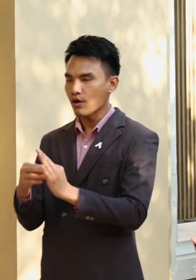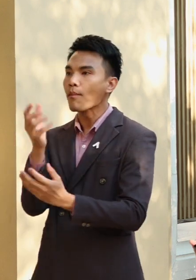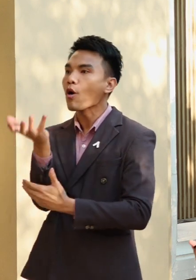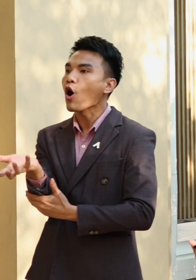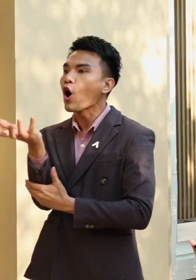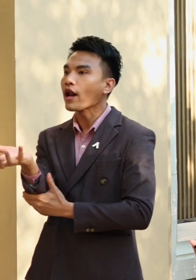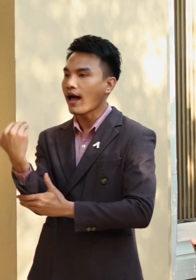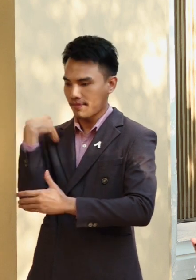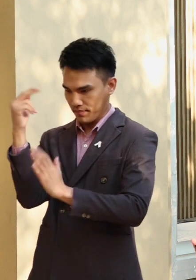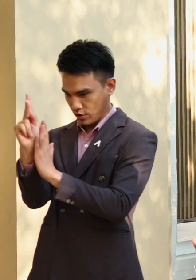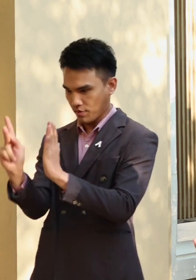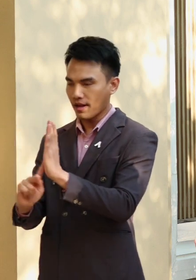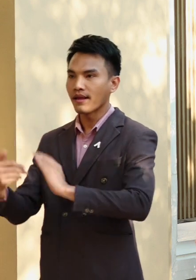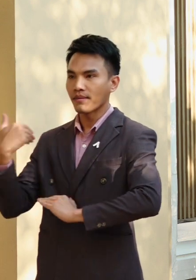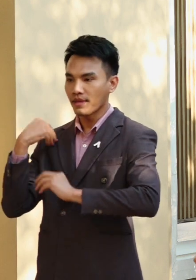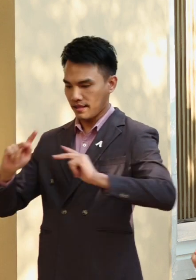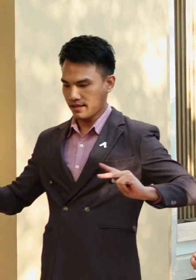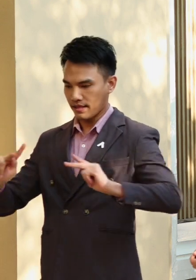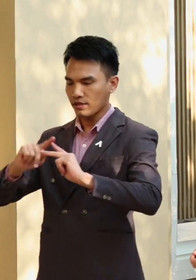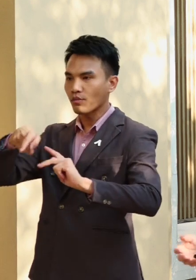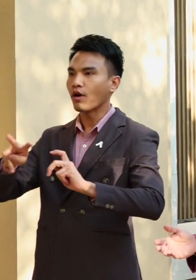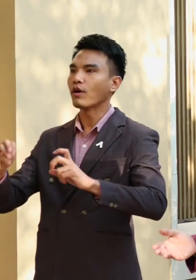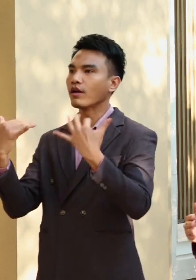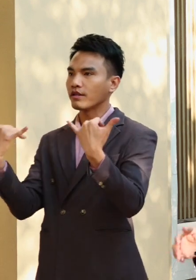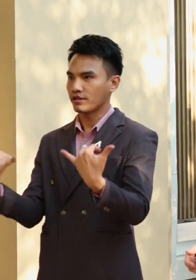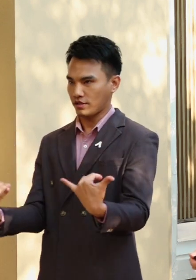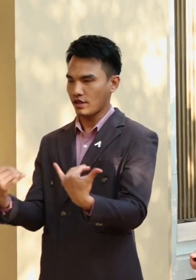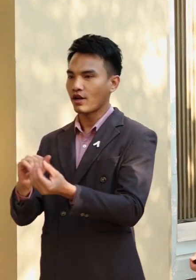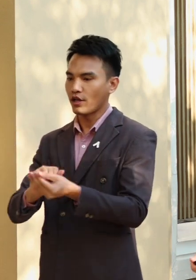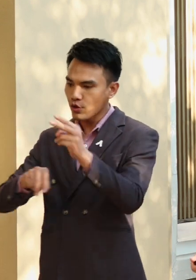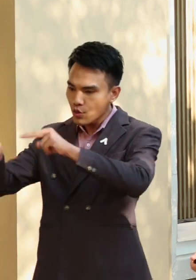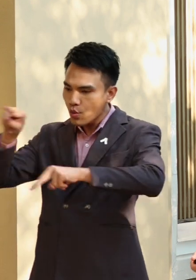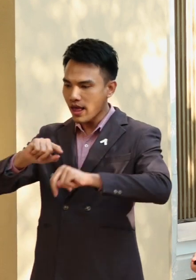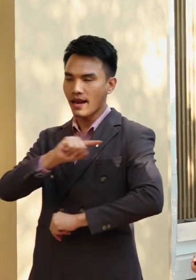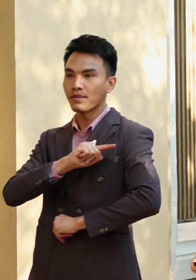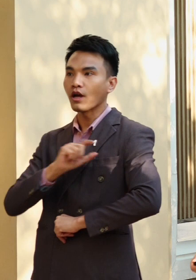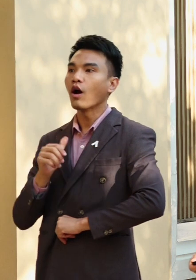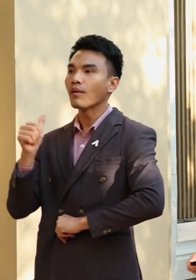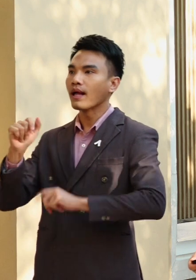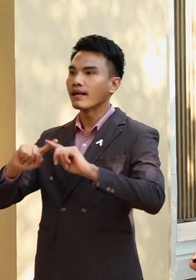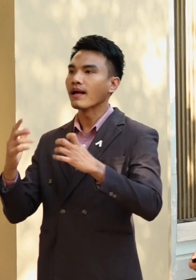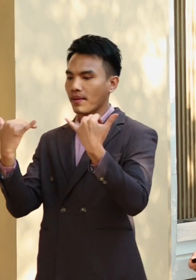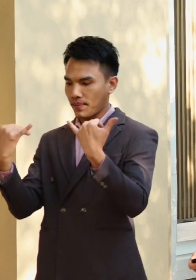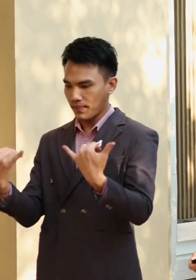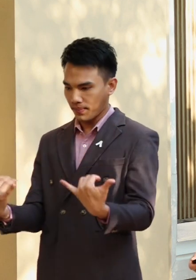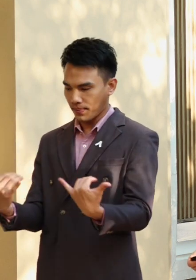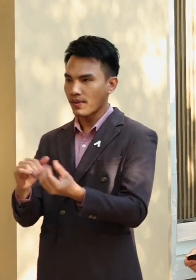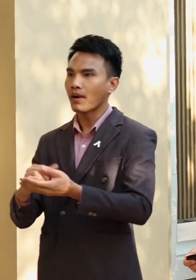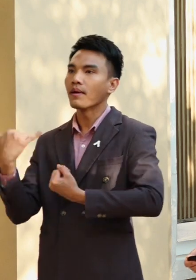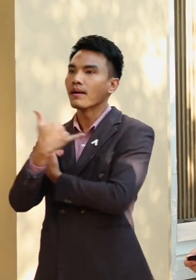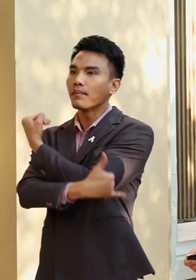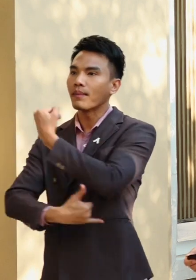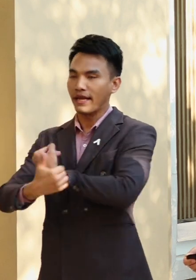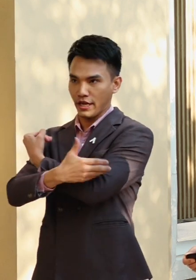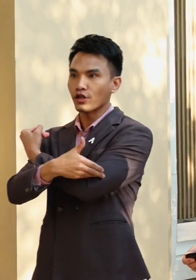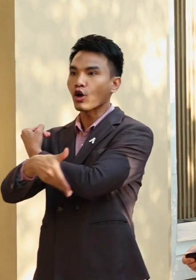านอยู่แล้วนะครับและทางกระทรวงพม.เราเองก็จะสามารถรับไปดูแลได้แต่ในกรณีนี้ที่เป็นชาวต่างชาตินะ